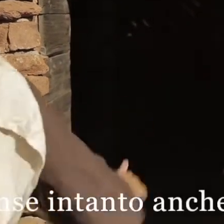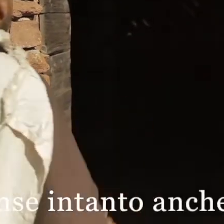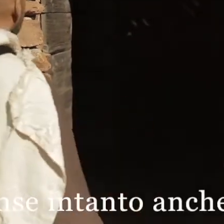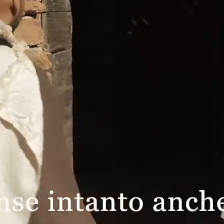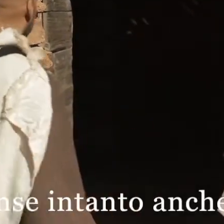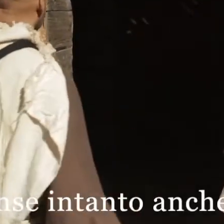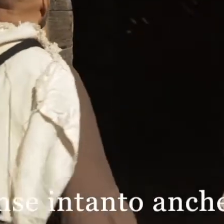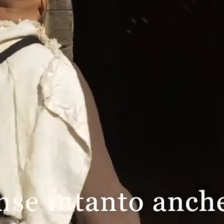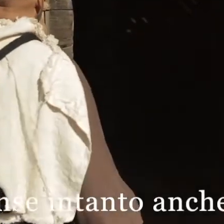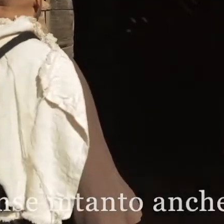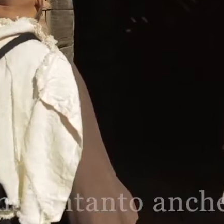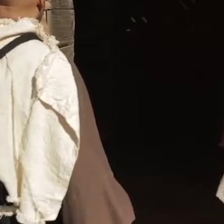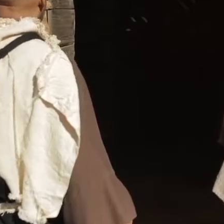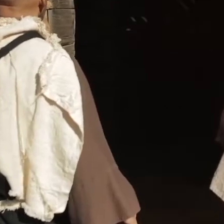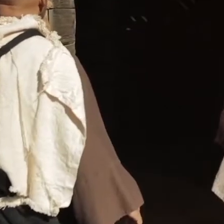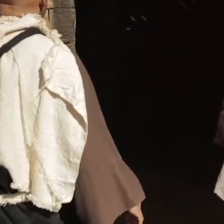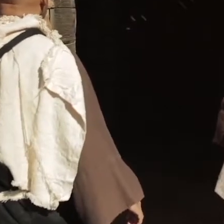Giunse intanto anche Simon Pietro.